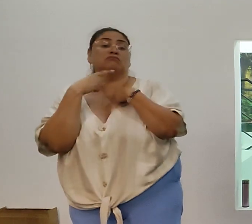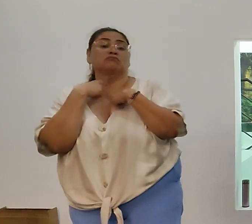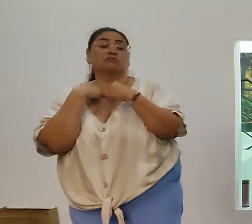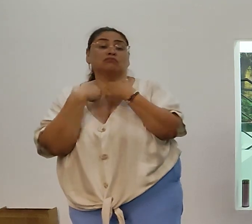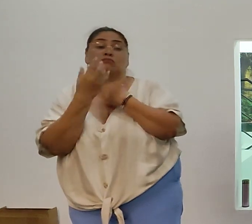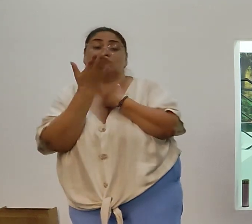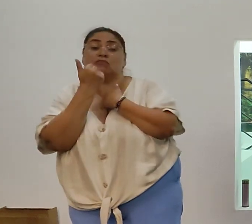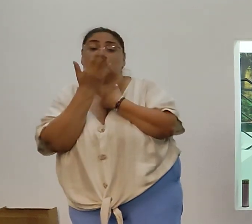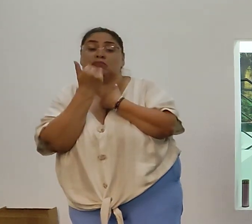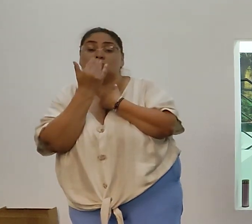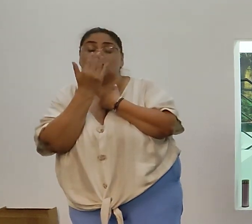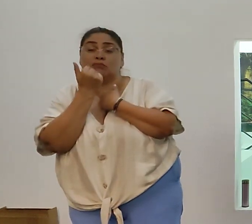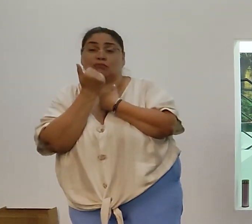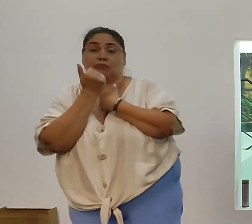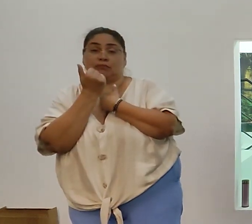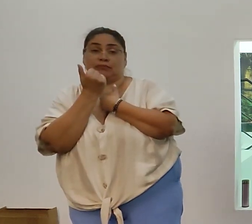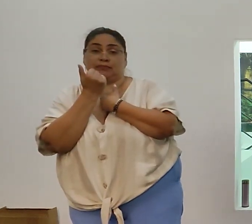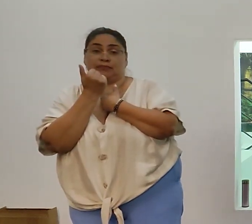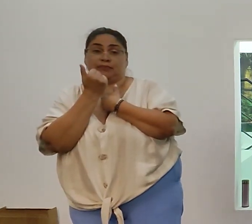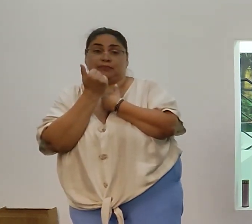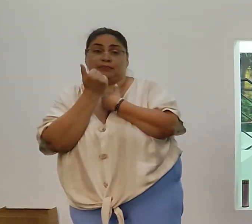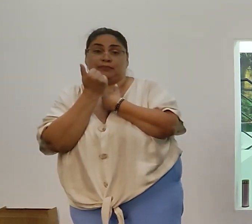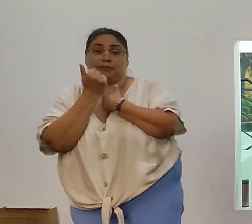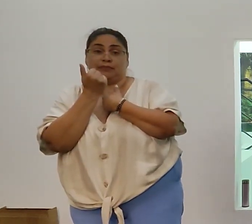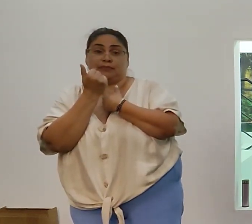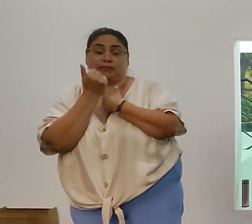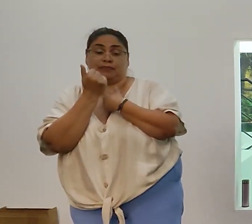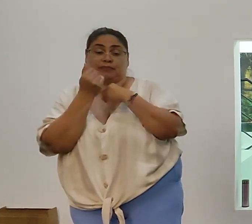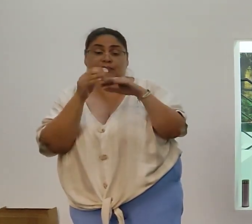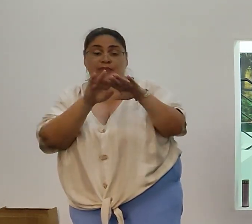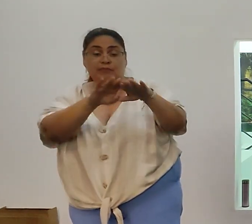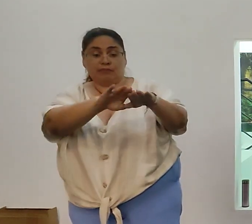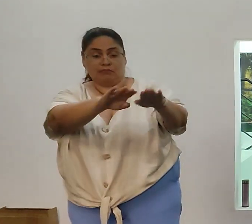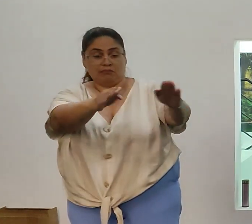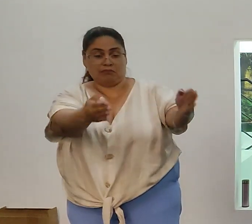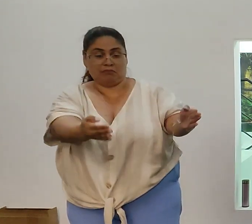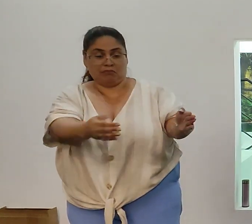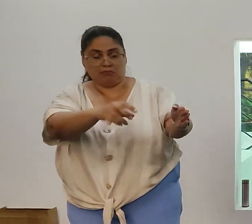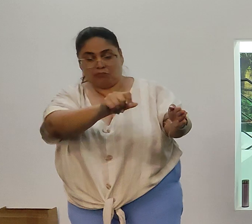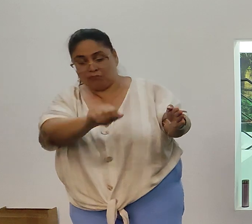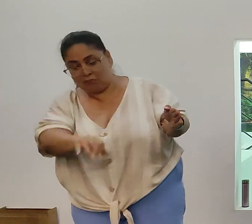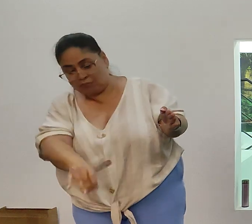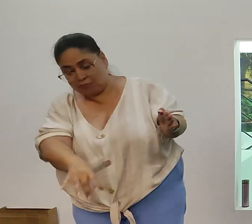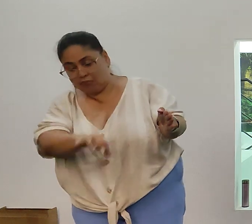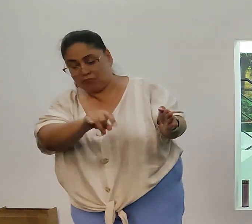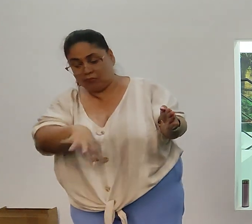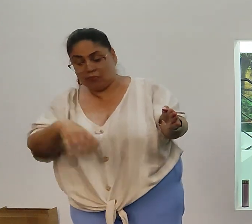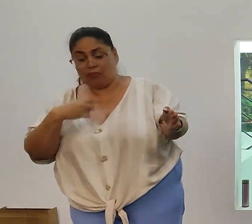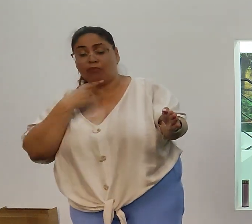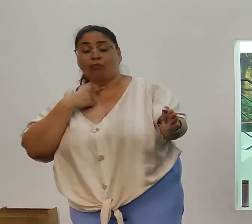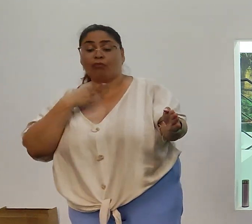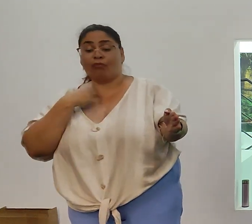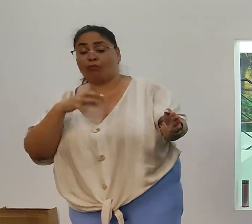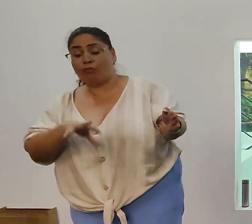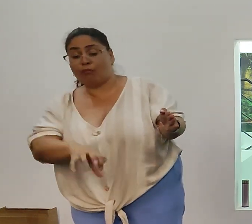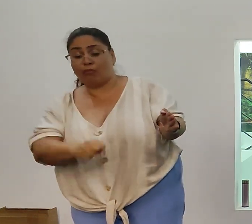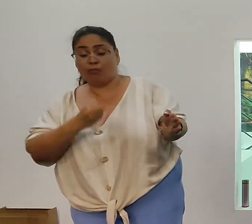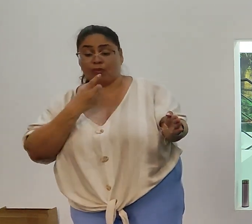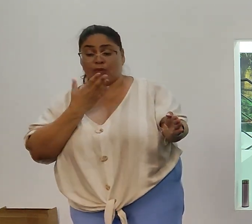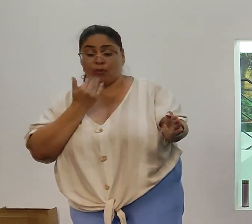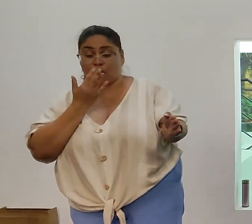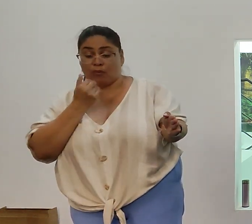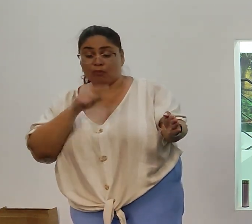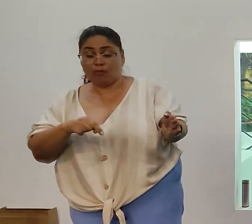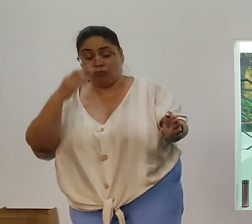daquele mendigo era apenas, não mais que isso, comer as migalhas que caía da mesa do rico. Esse era o